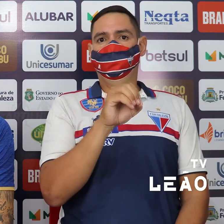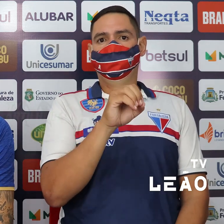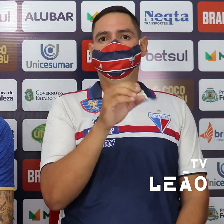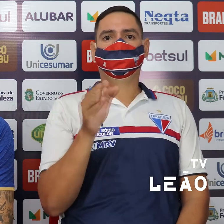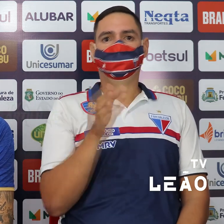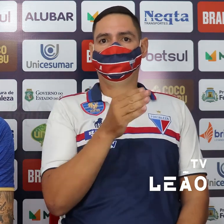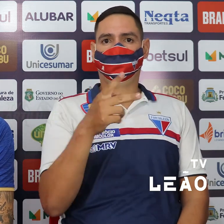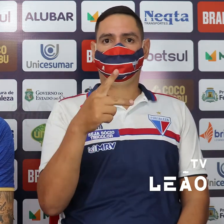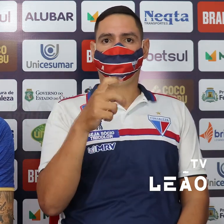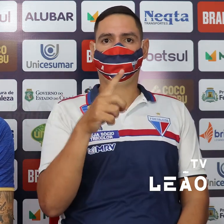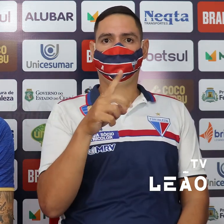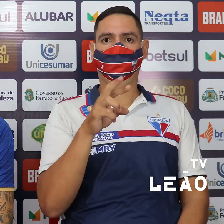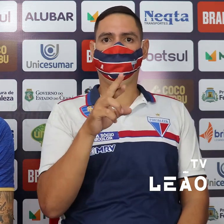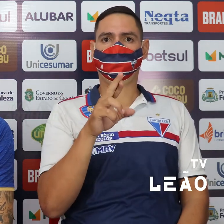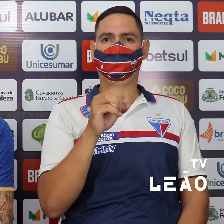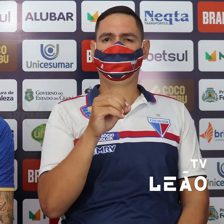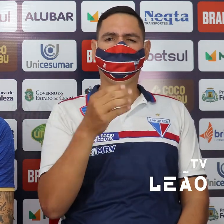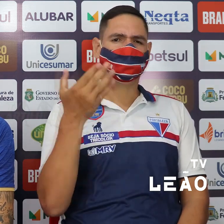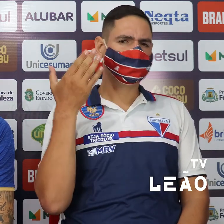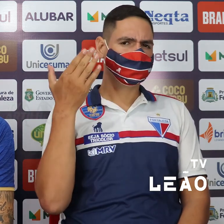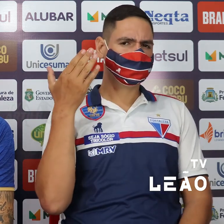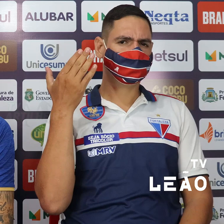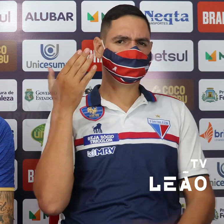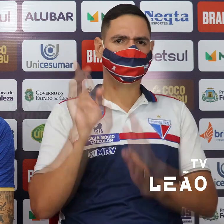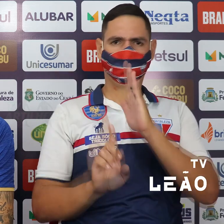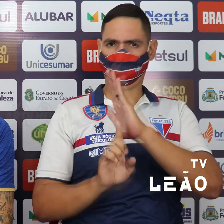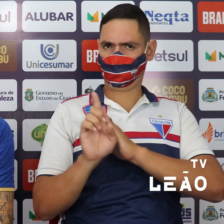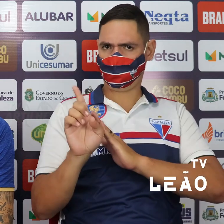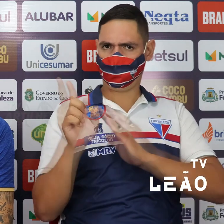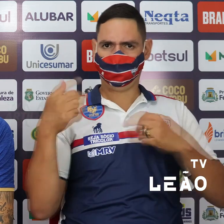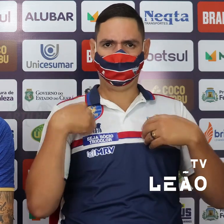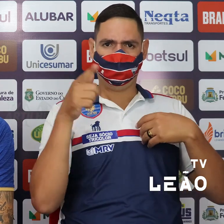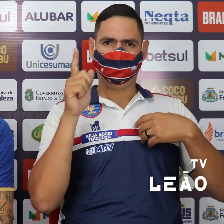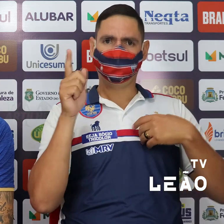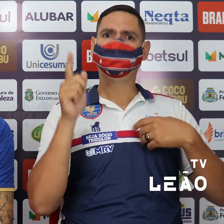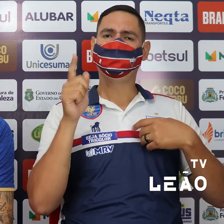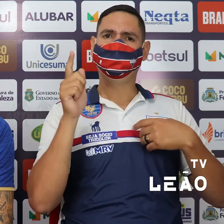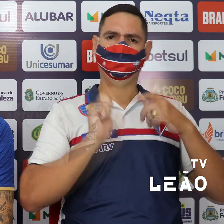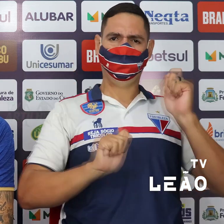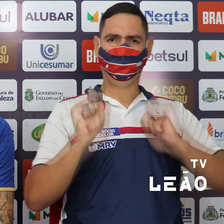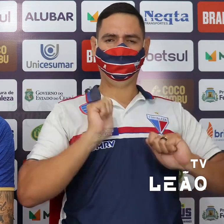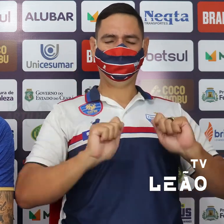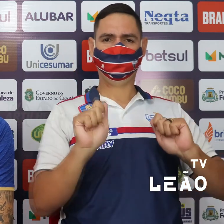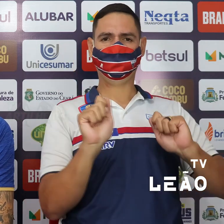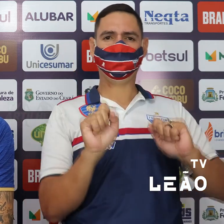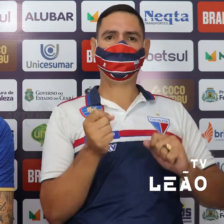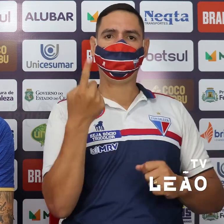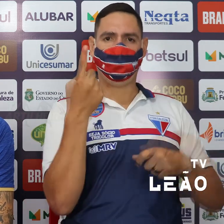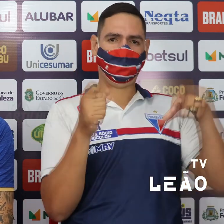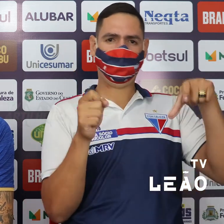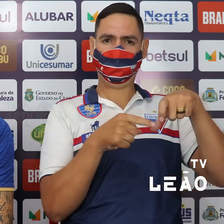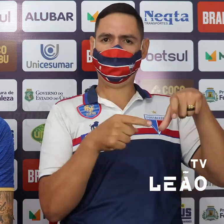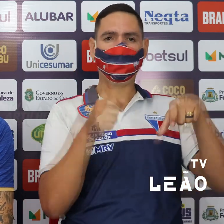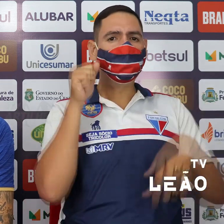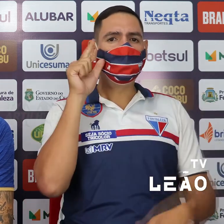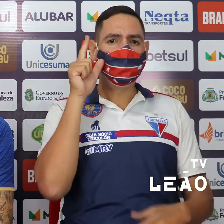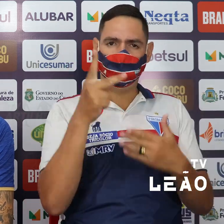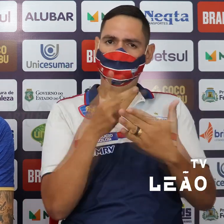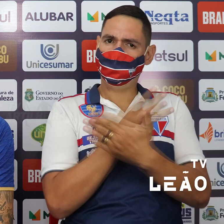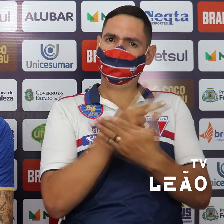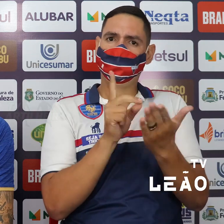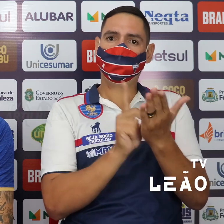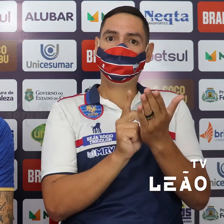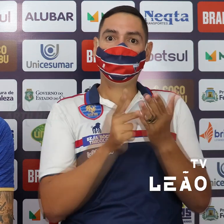última vez que te fiz uma pergunta, questionei se você estava ansioso pelo primeiro gol com a camisa do Fortaleza. E ontem ele veio. Agora